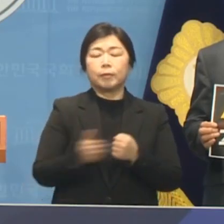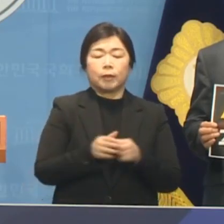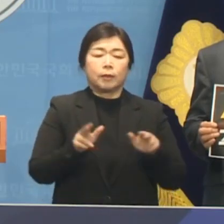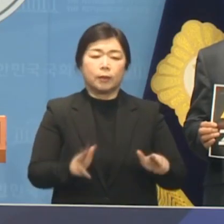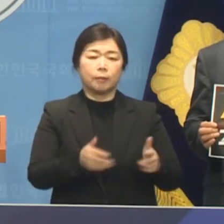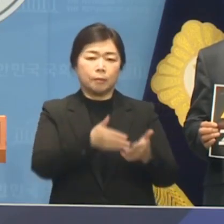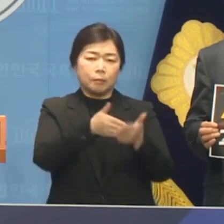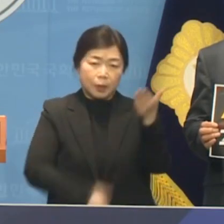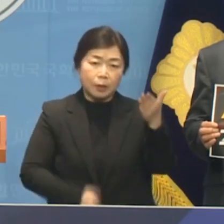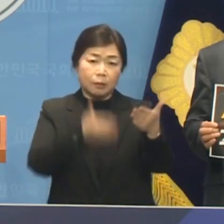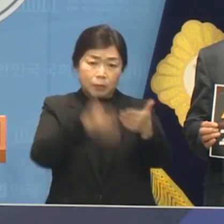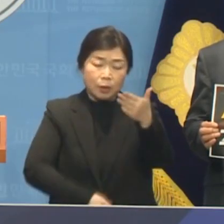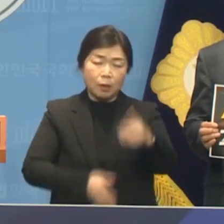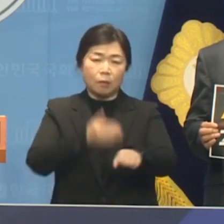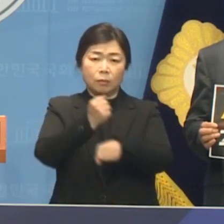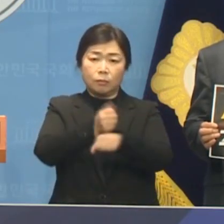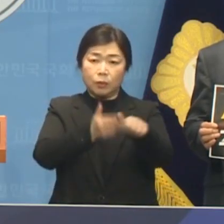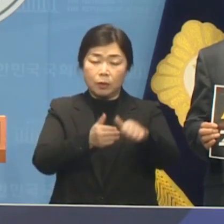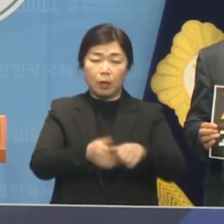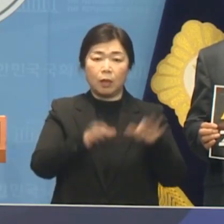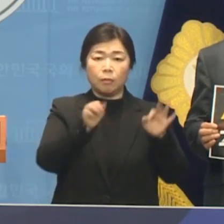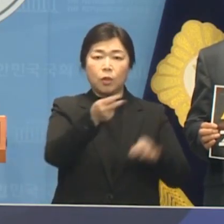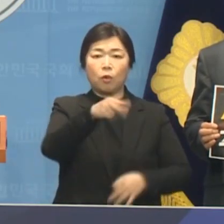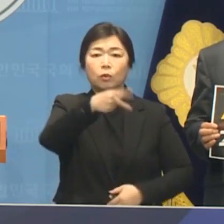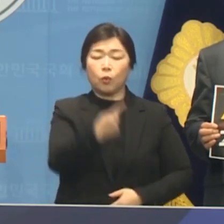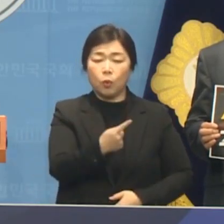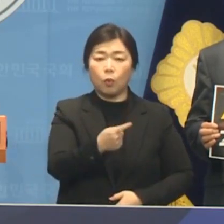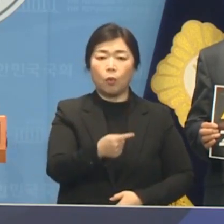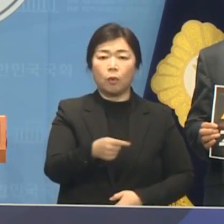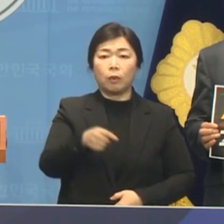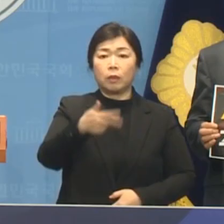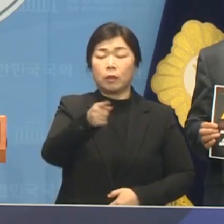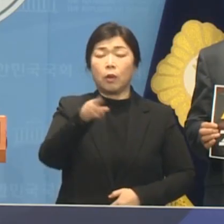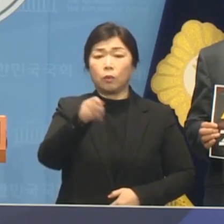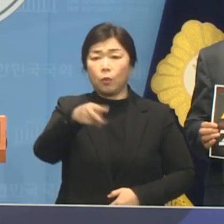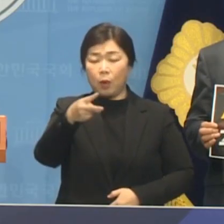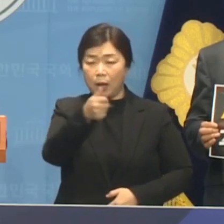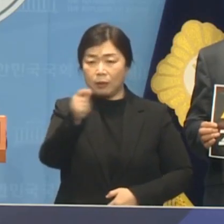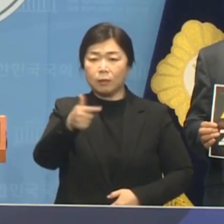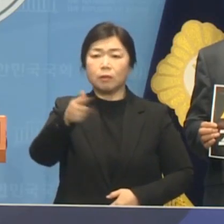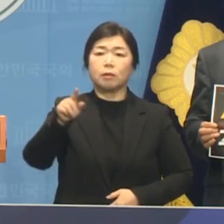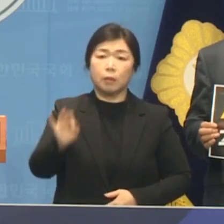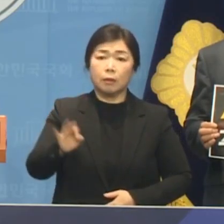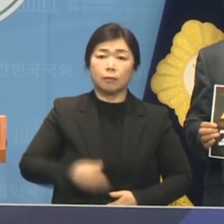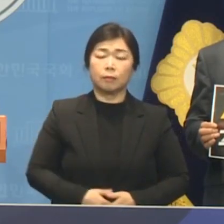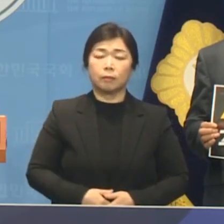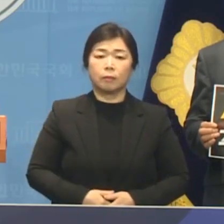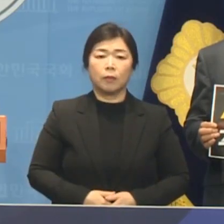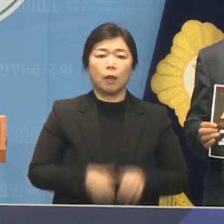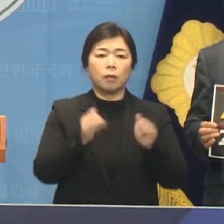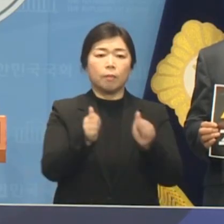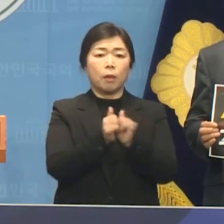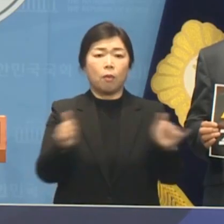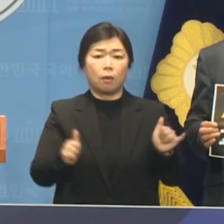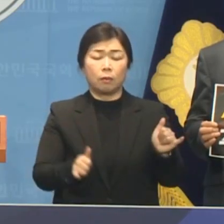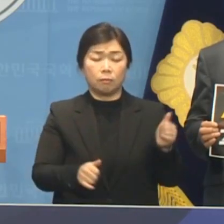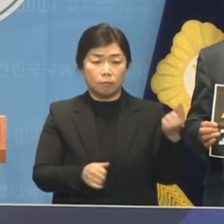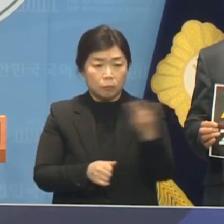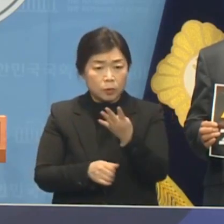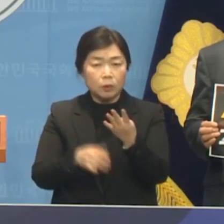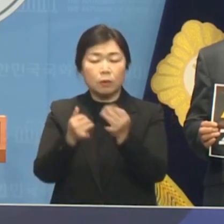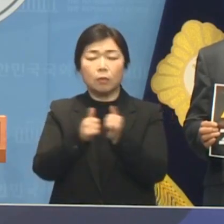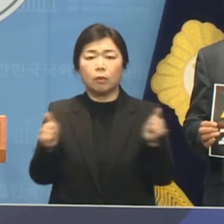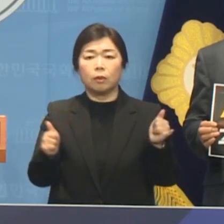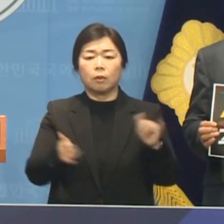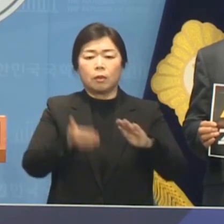합니다. 김형도, 정형식, 김복현, 조한창 이 재판관들은